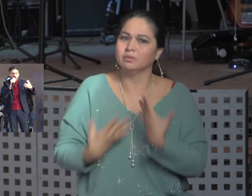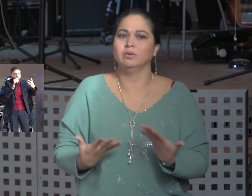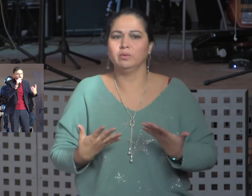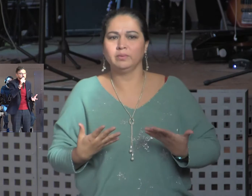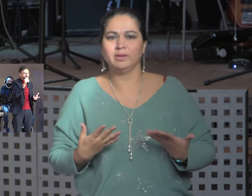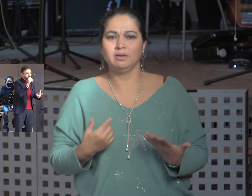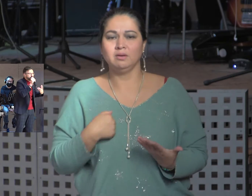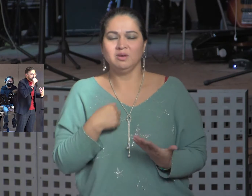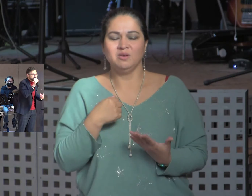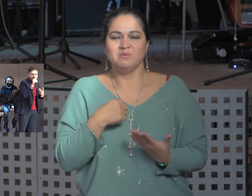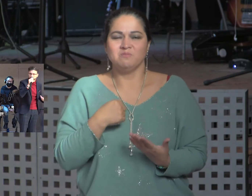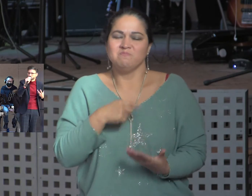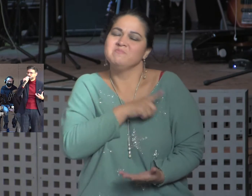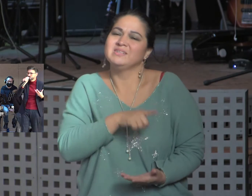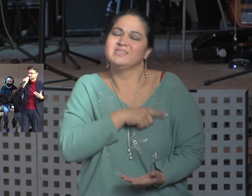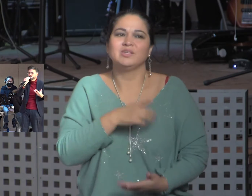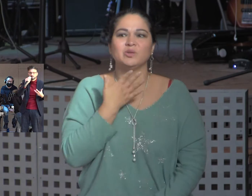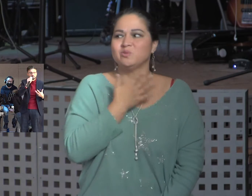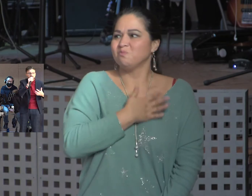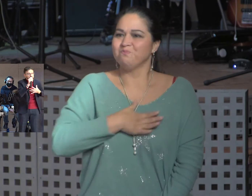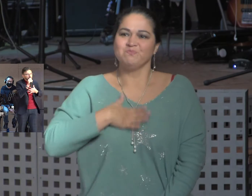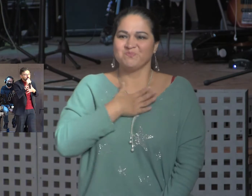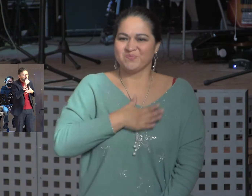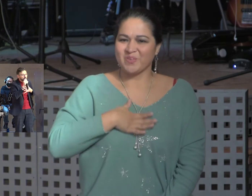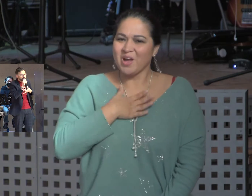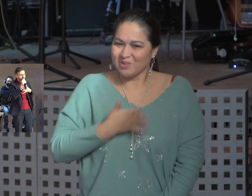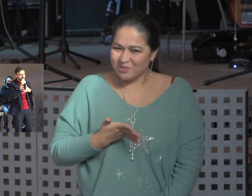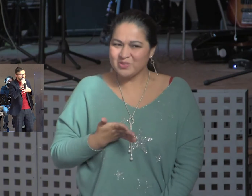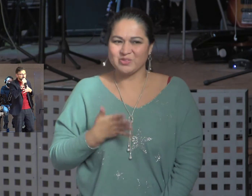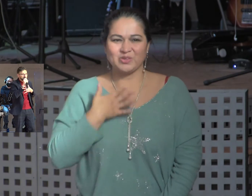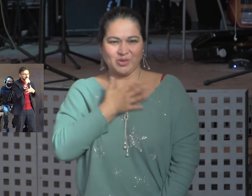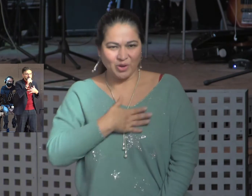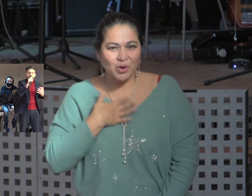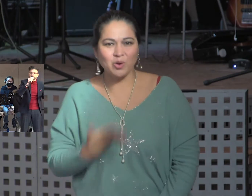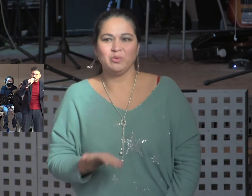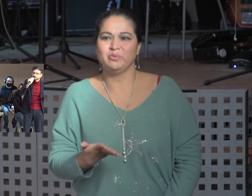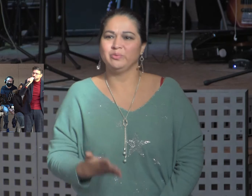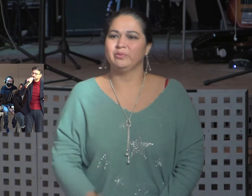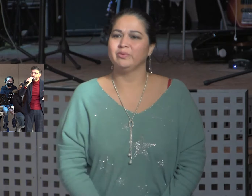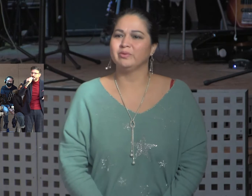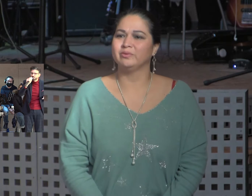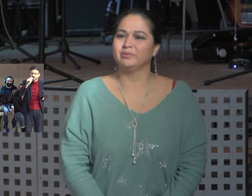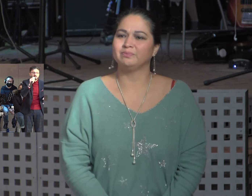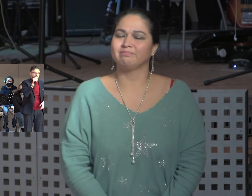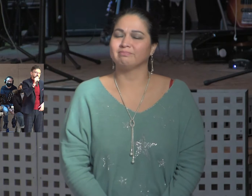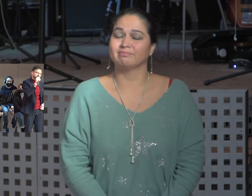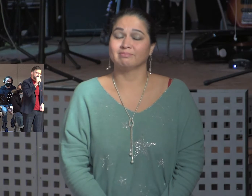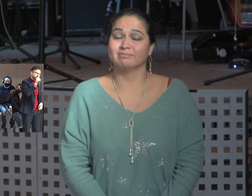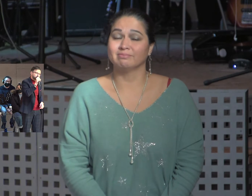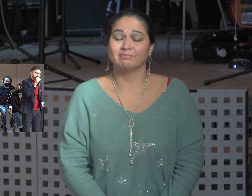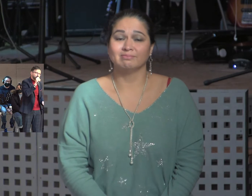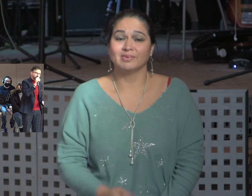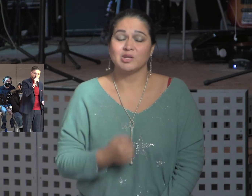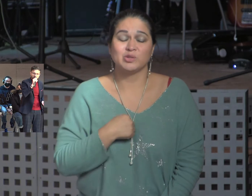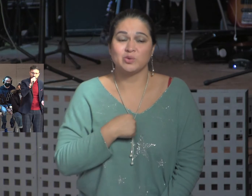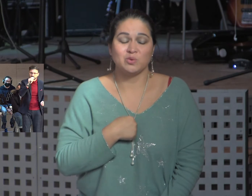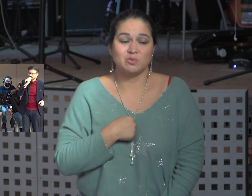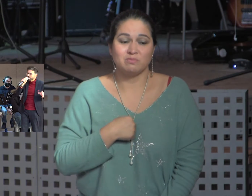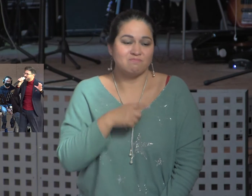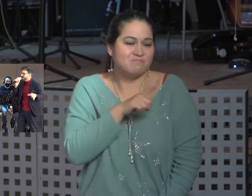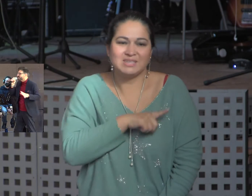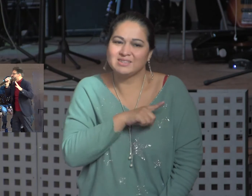siento a gusto, confortado. Me siento cómodo. En una palabra, me siento